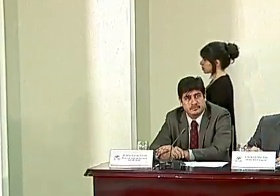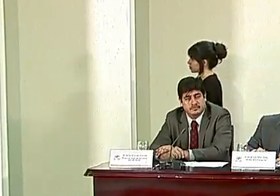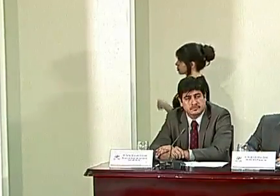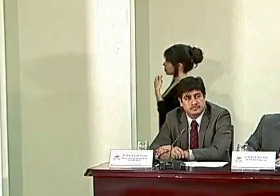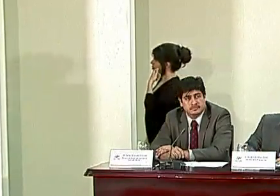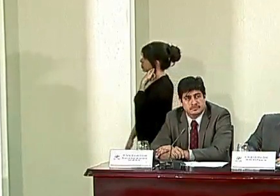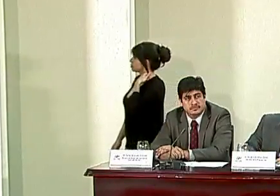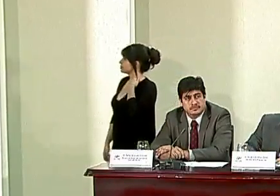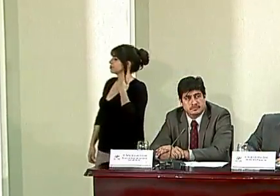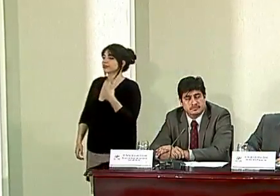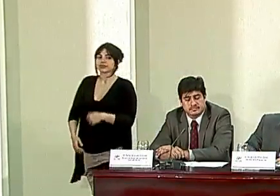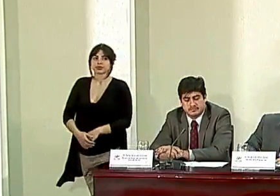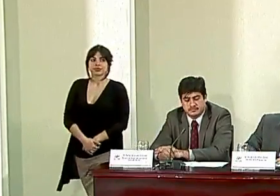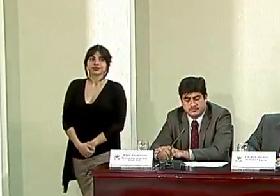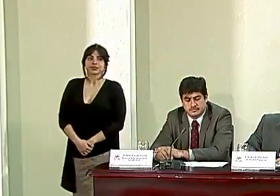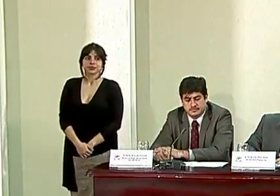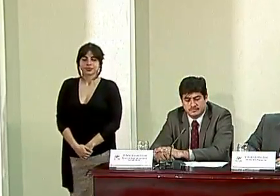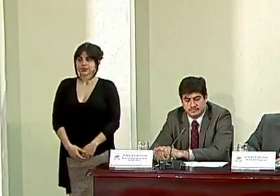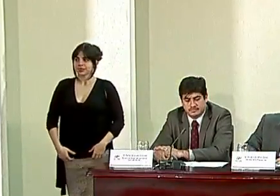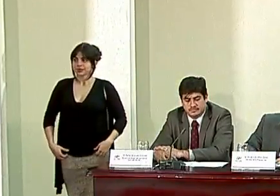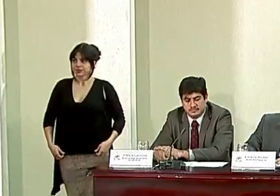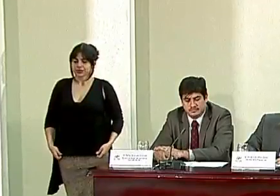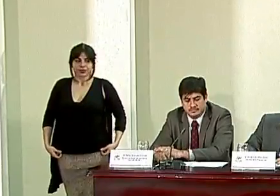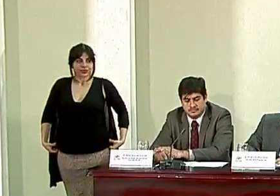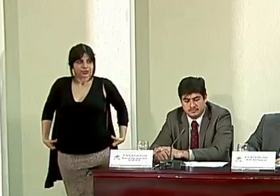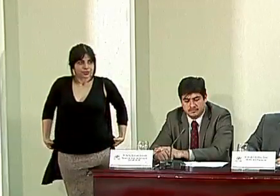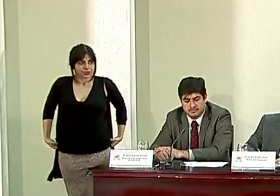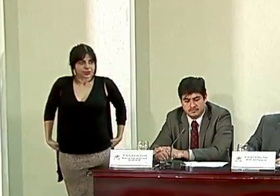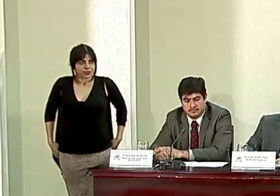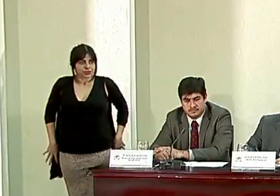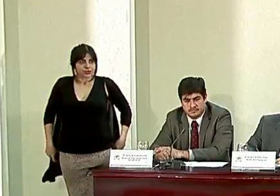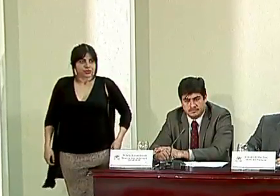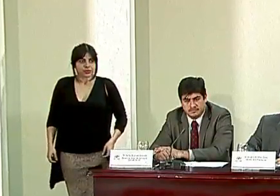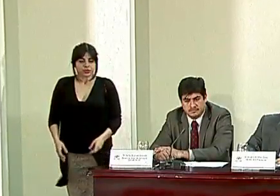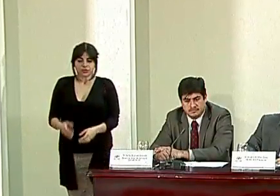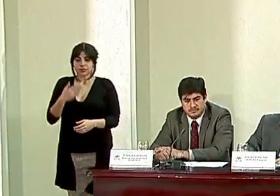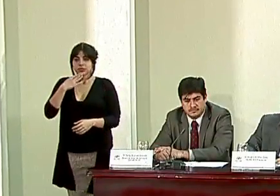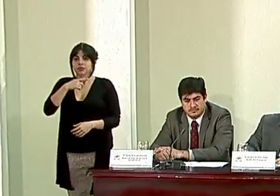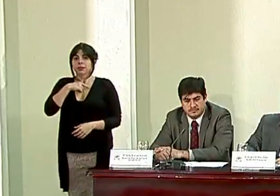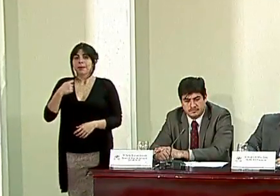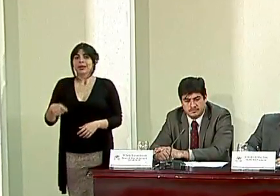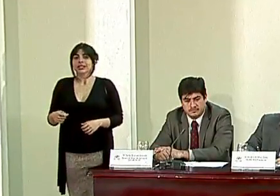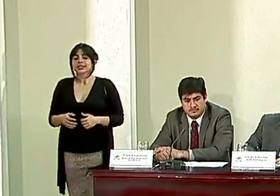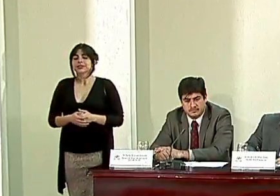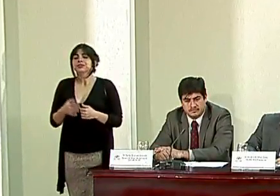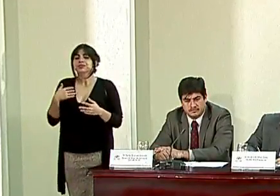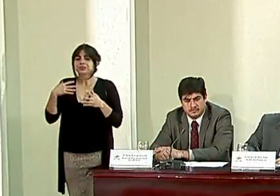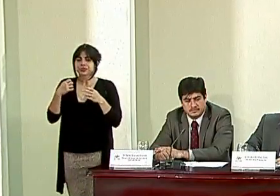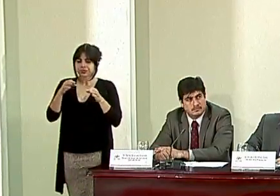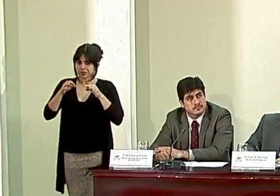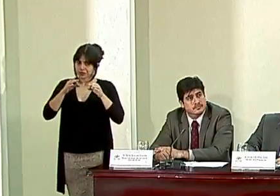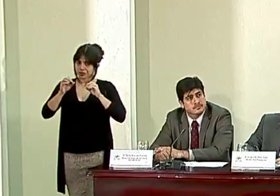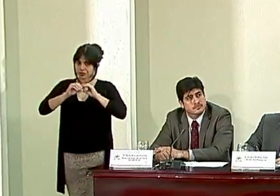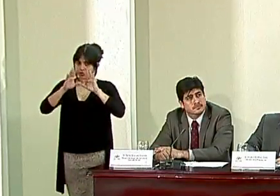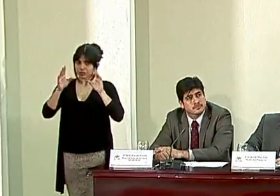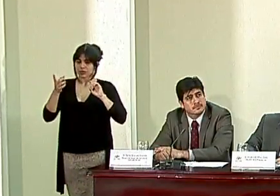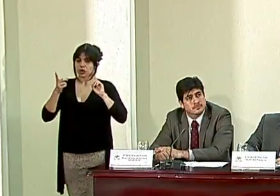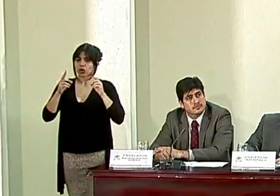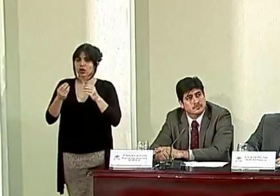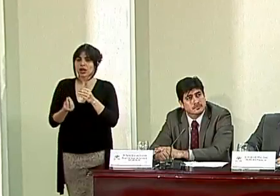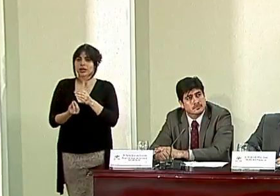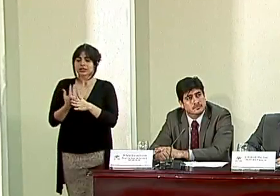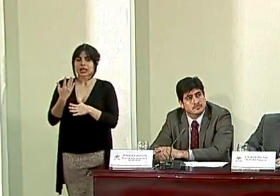Y que se prepare don Gerardo, Radio Victoria. Gracias, presidente. Lo que quiero que me aclare es de dónde